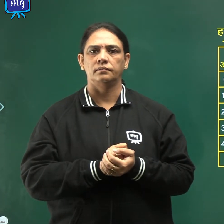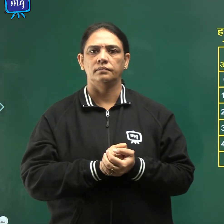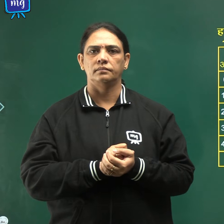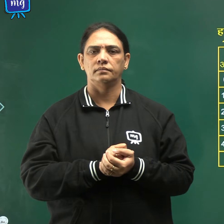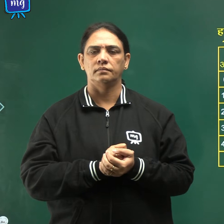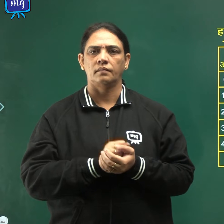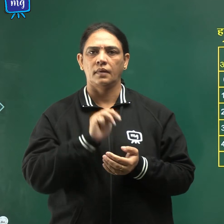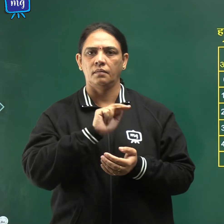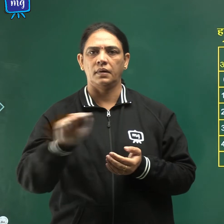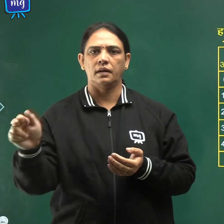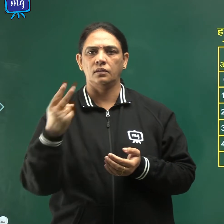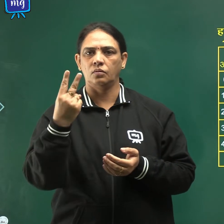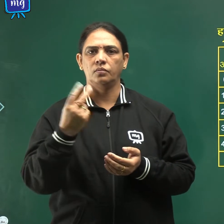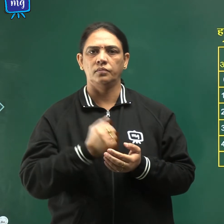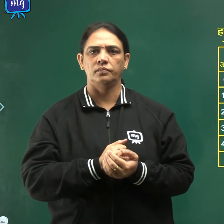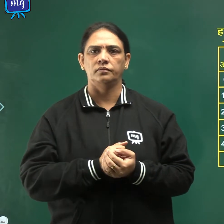बटे 2